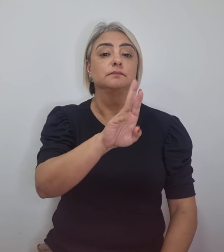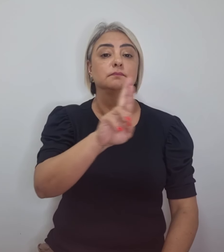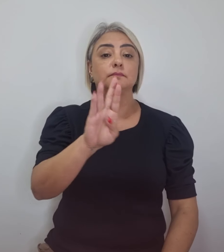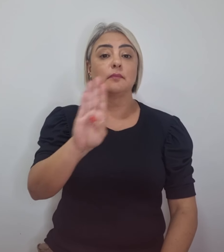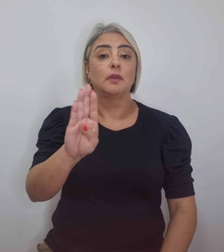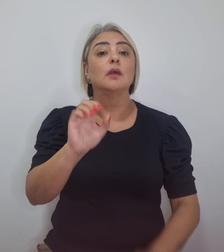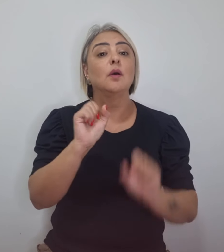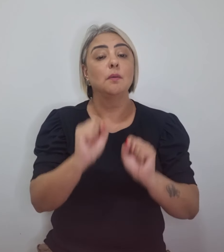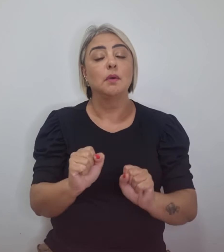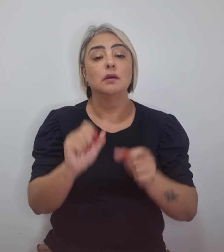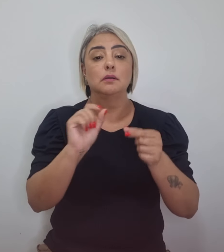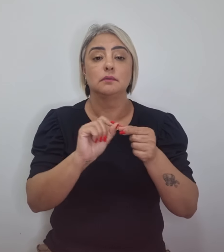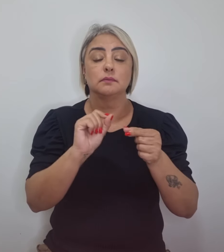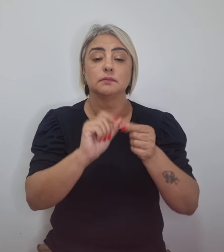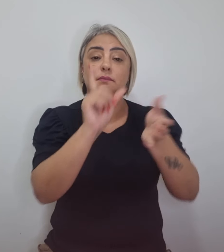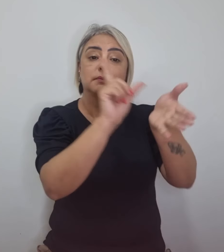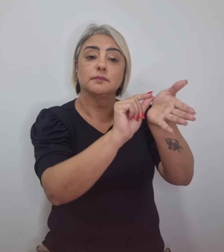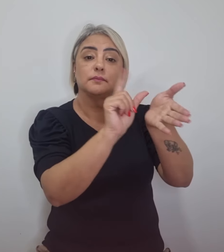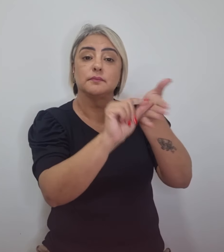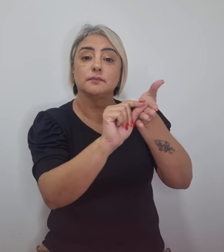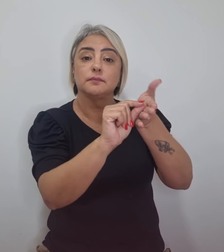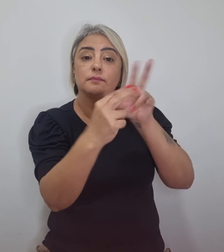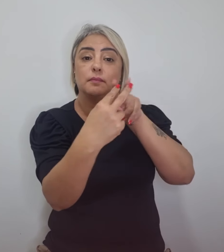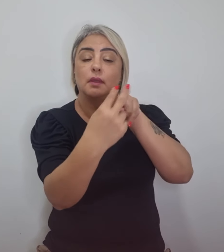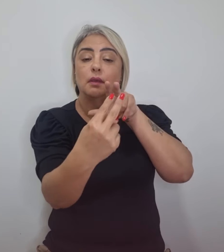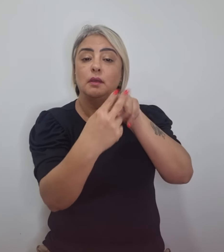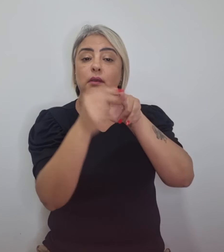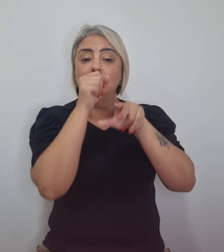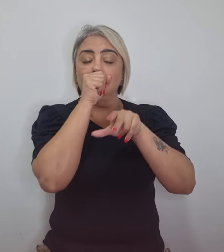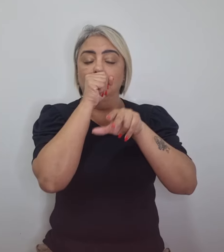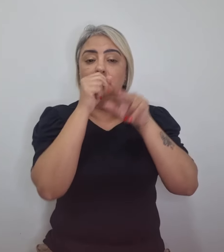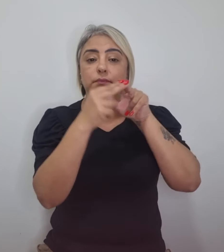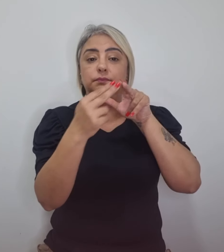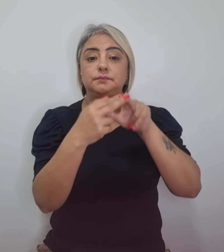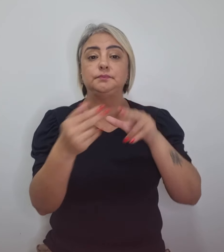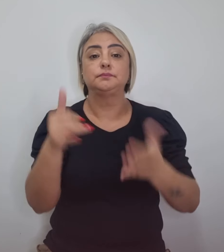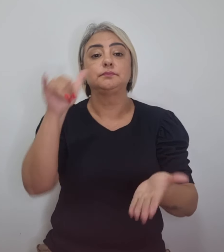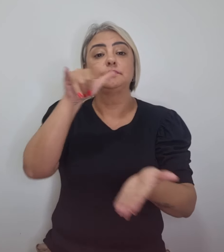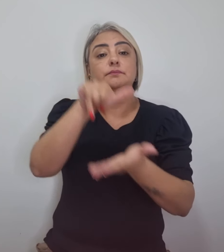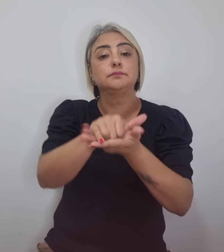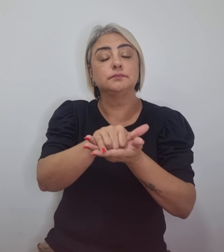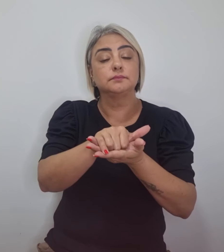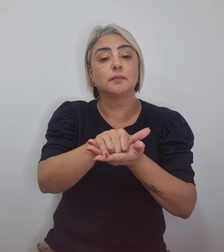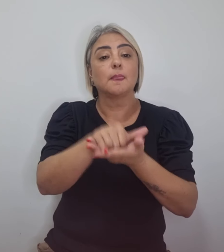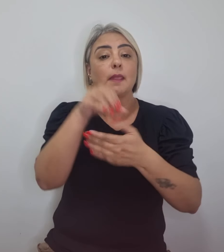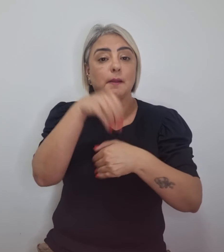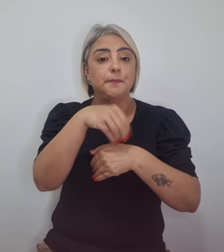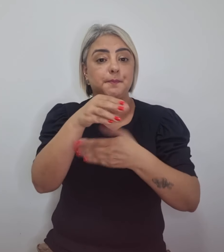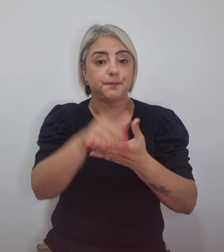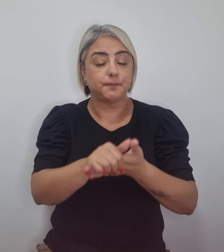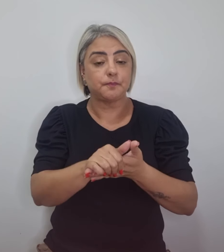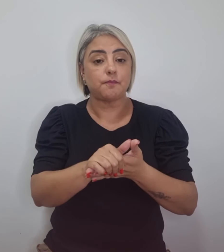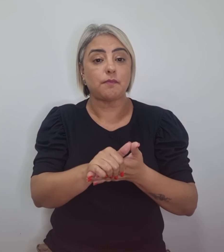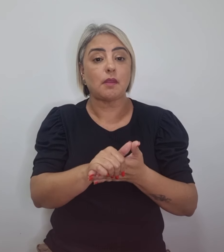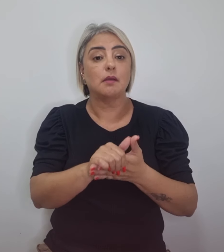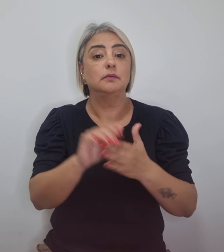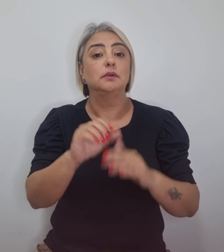pode fazer virtualmente por meio do aplicativo disponível nas lojas da iOS